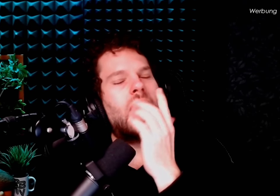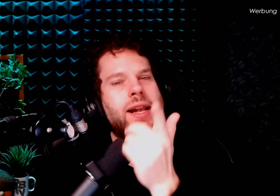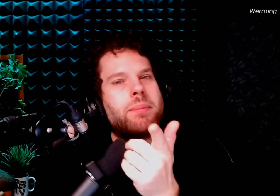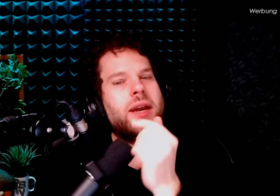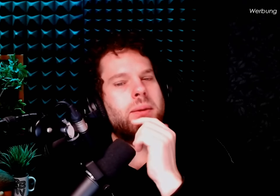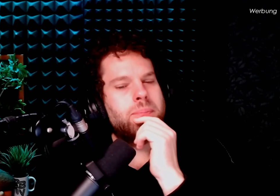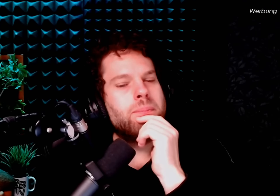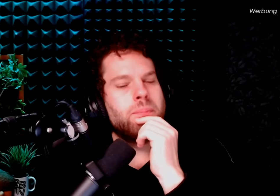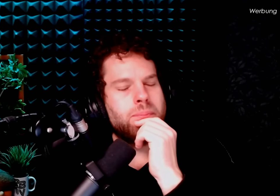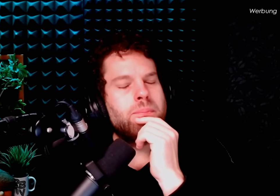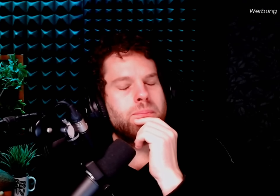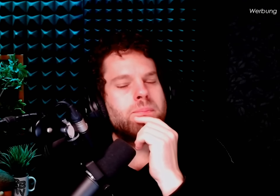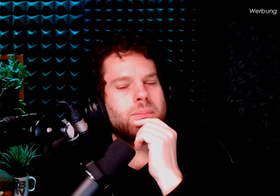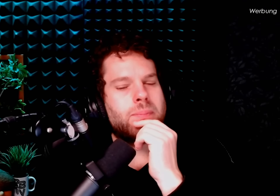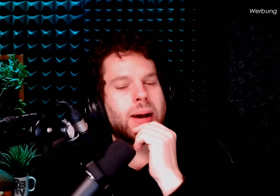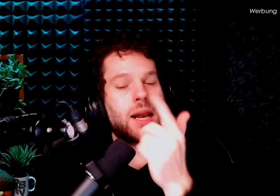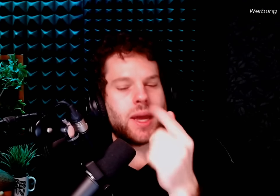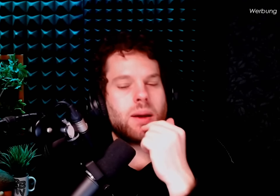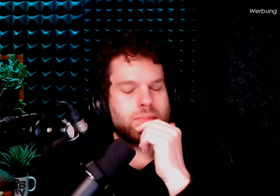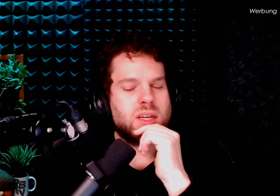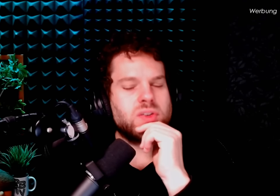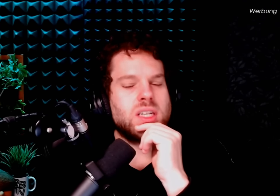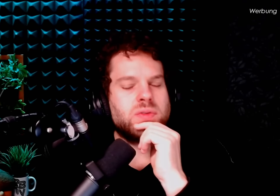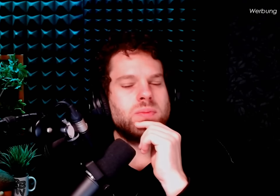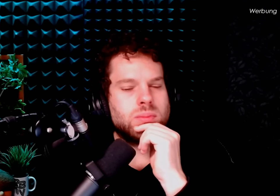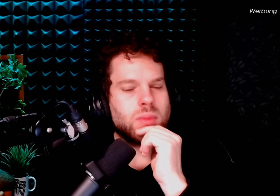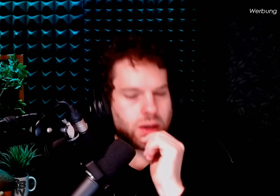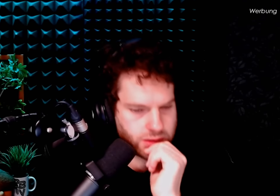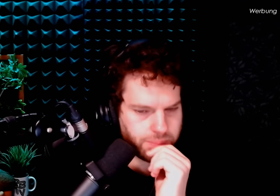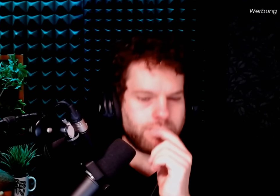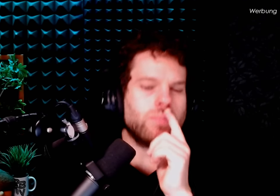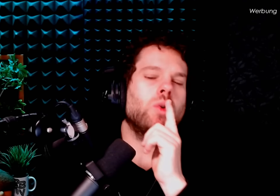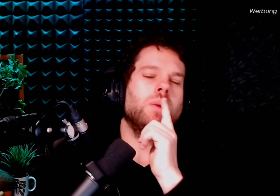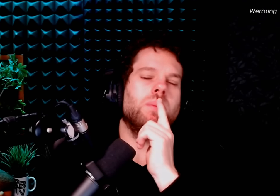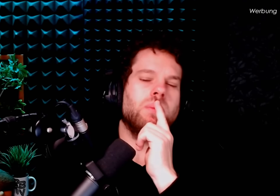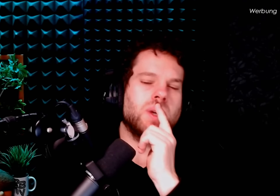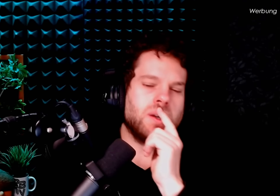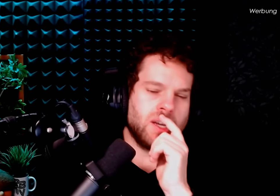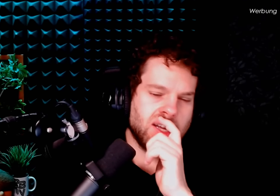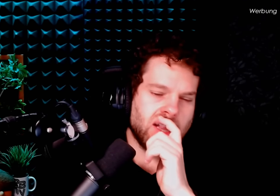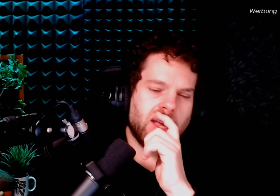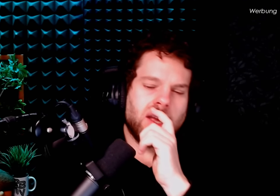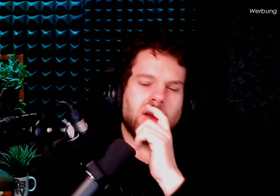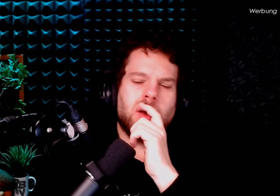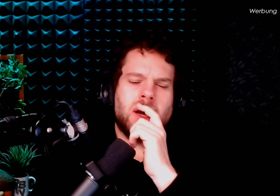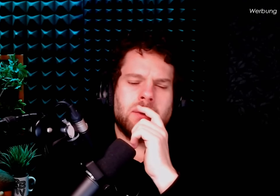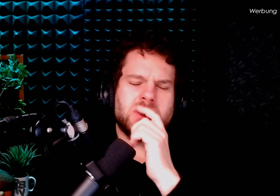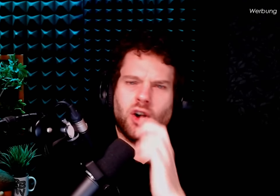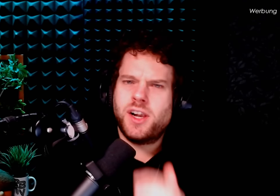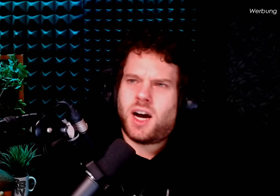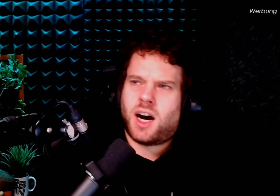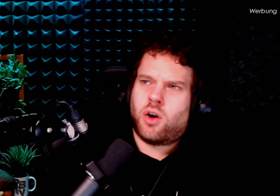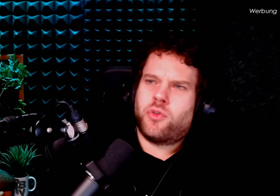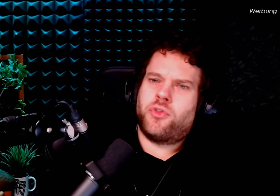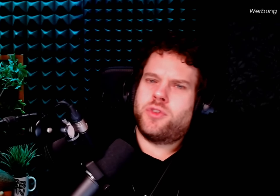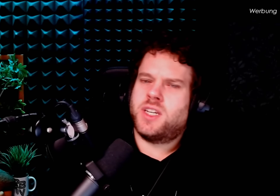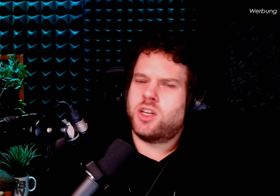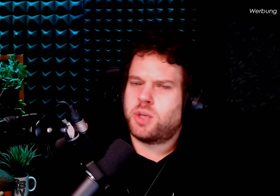Hallenbäder. Hallenbäder. Definitiv. Ist klar. Ja. Sollen auf den